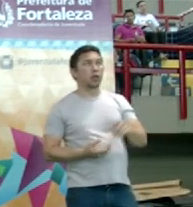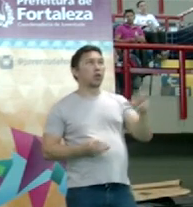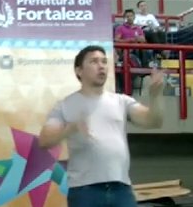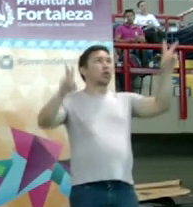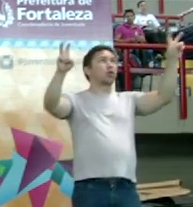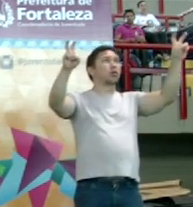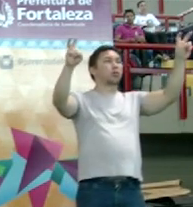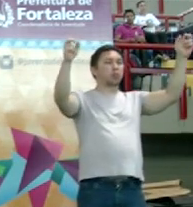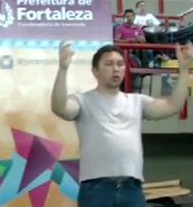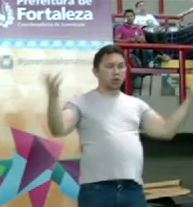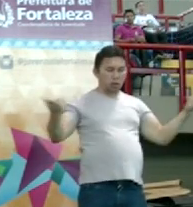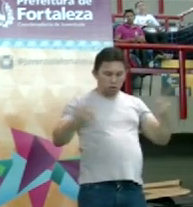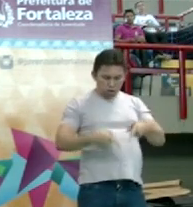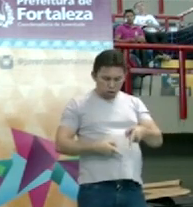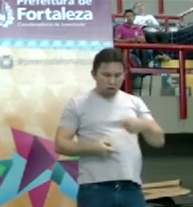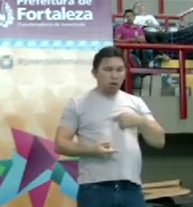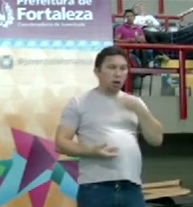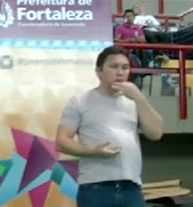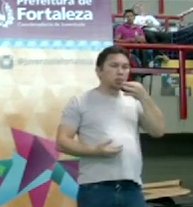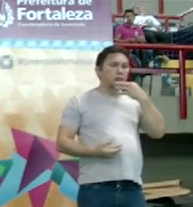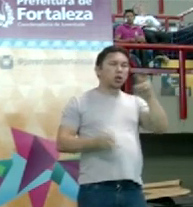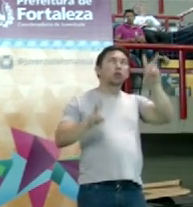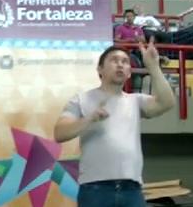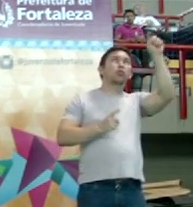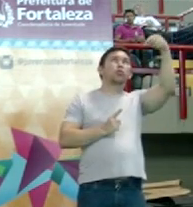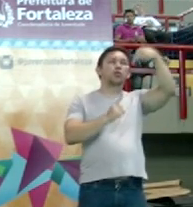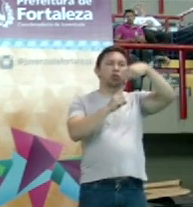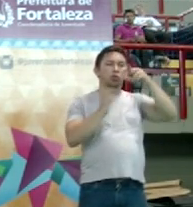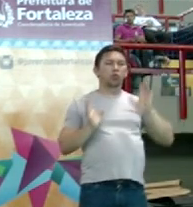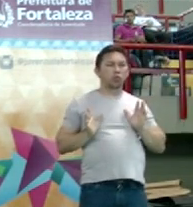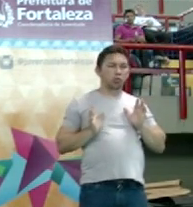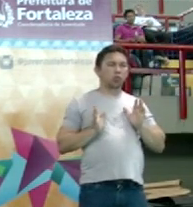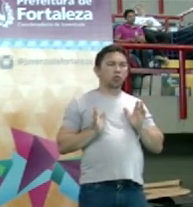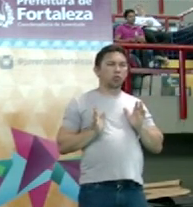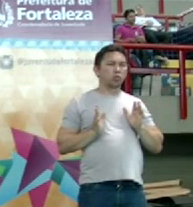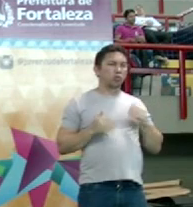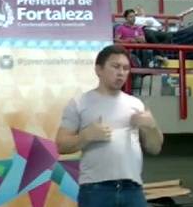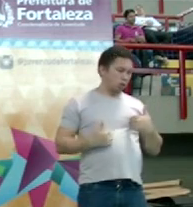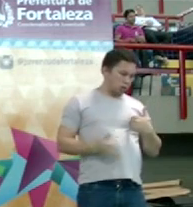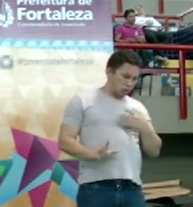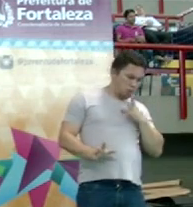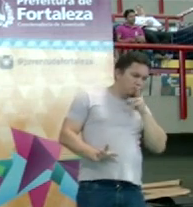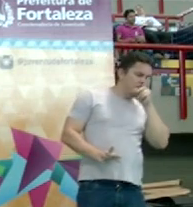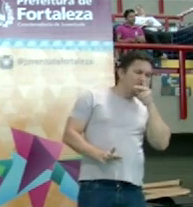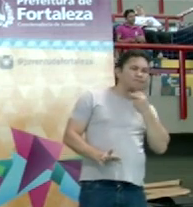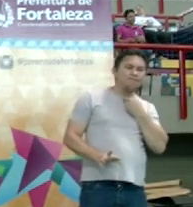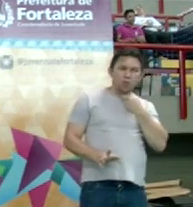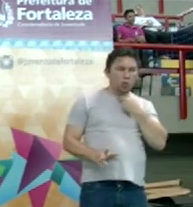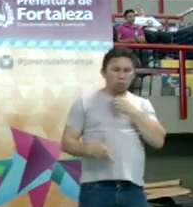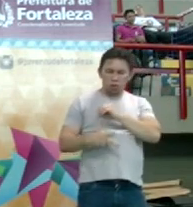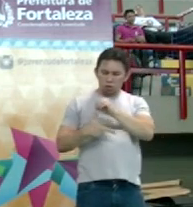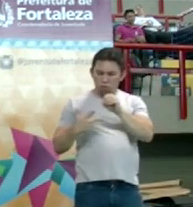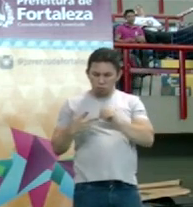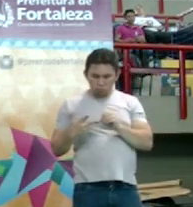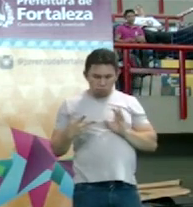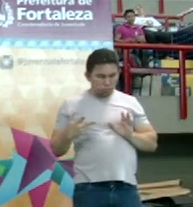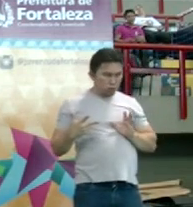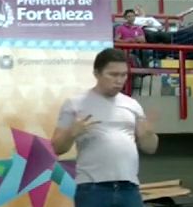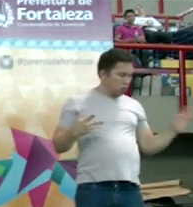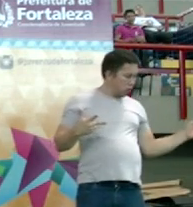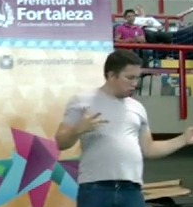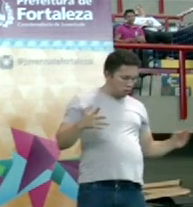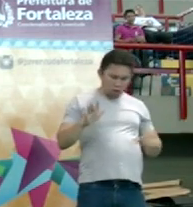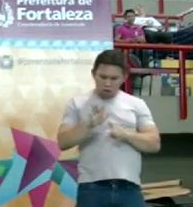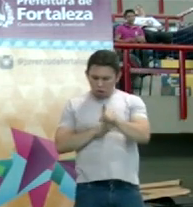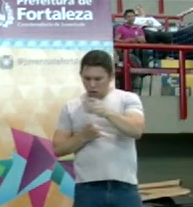tese é a sua opinião sobre esse assunto. Eu, em hipótese nenhuma, no Enem, eu posso